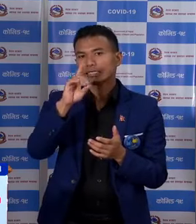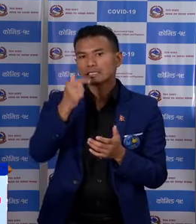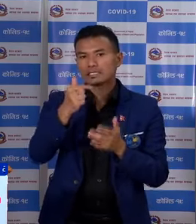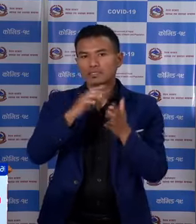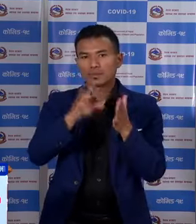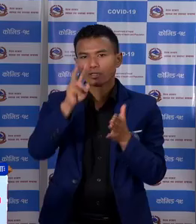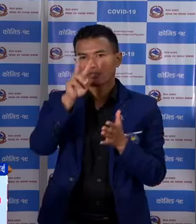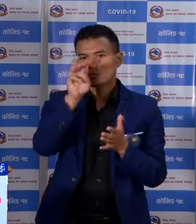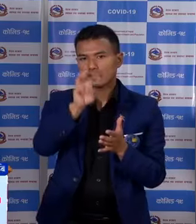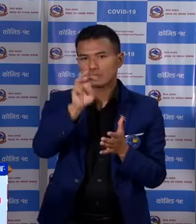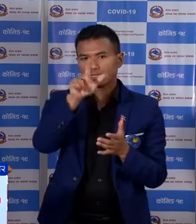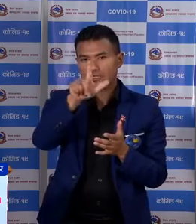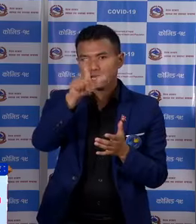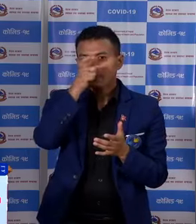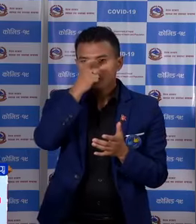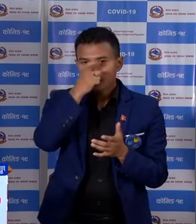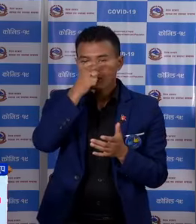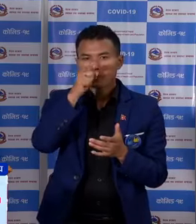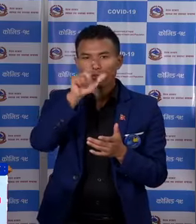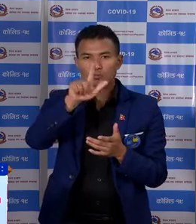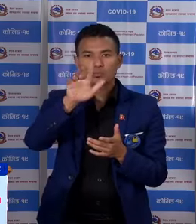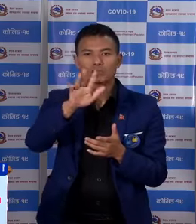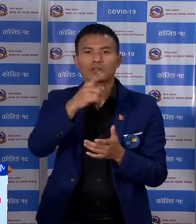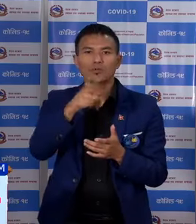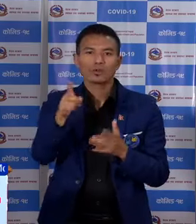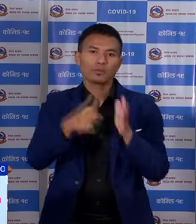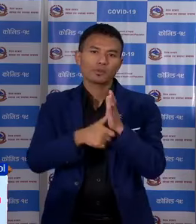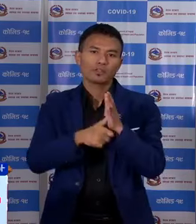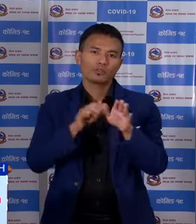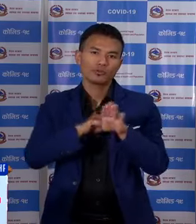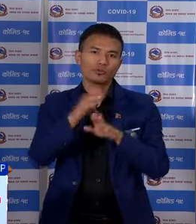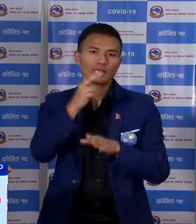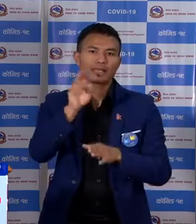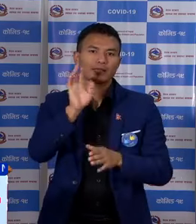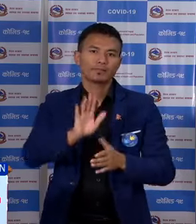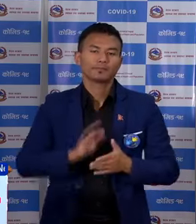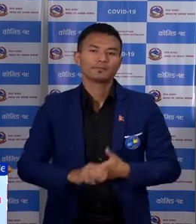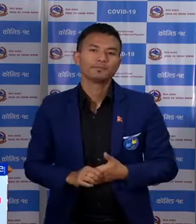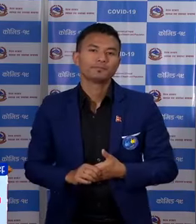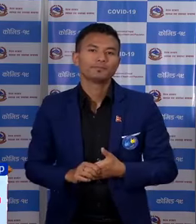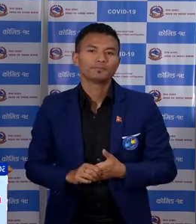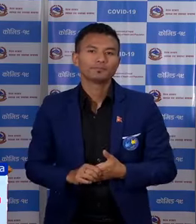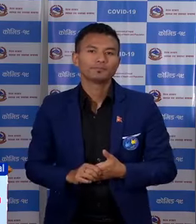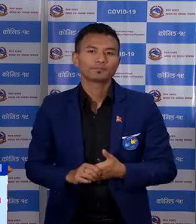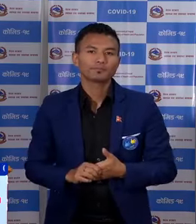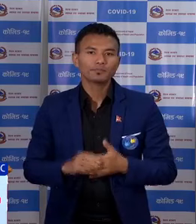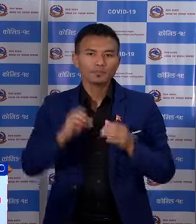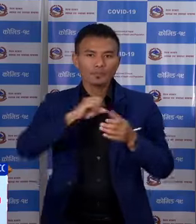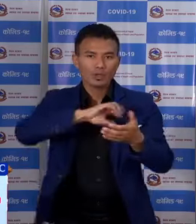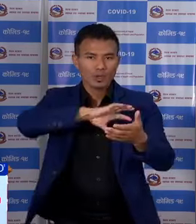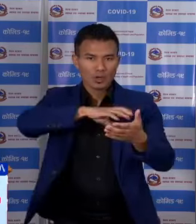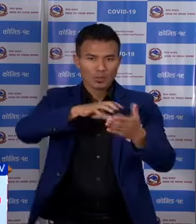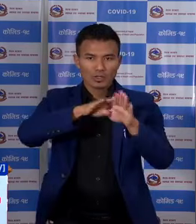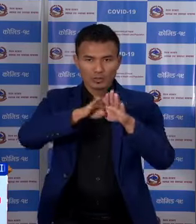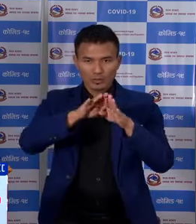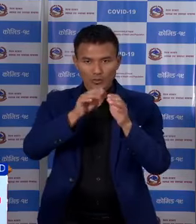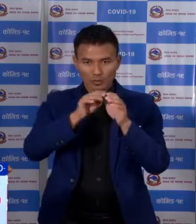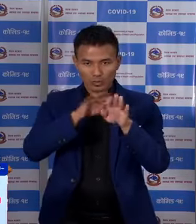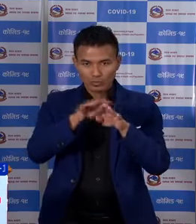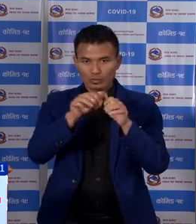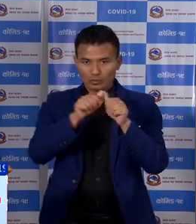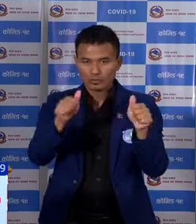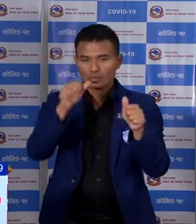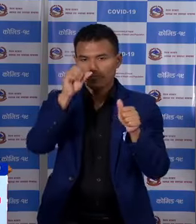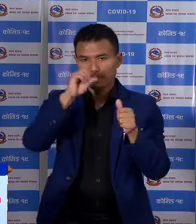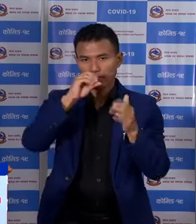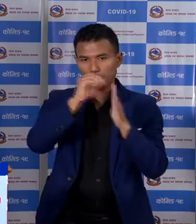विदिवाट 2775 वटा परिक्षेन अरु भहेका छन प्रदेशिक विवरण दिन